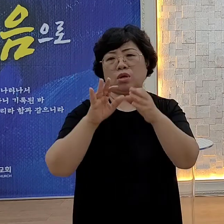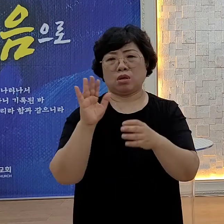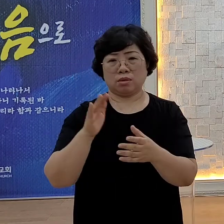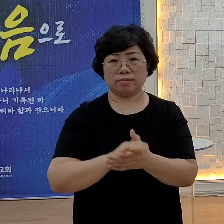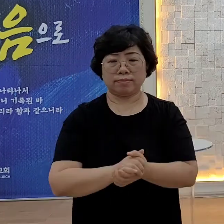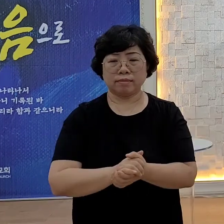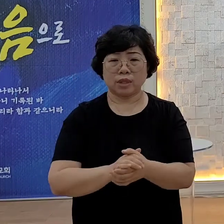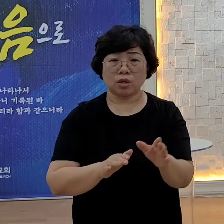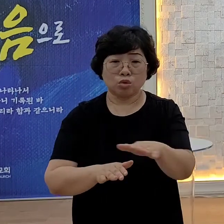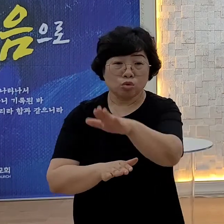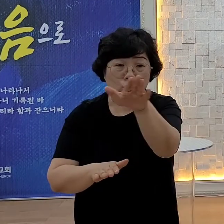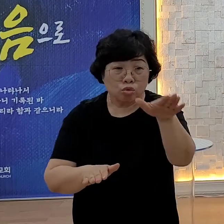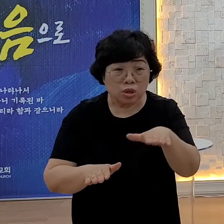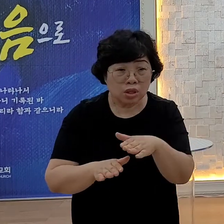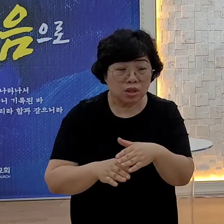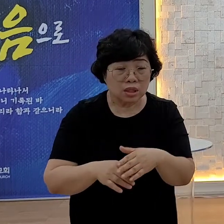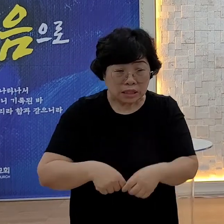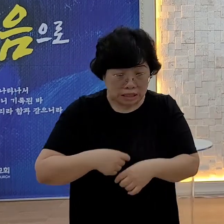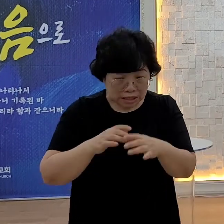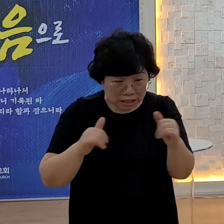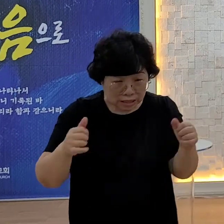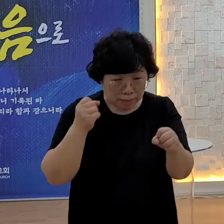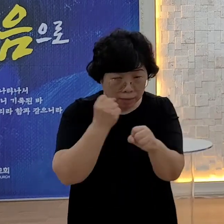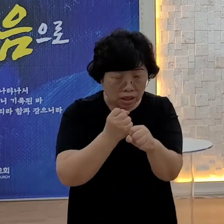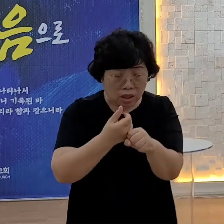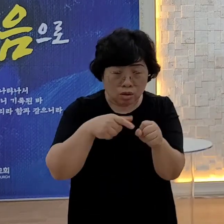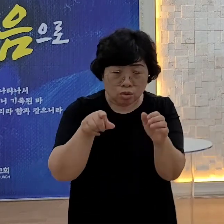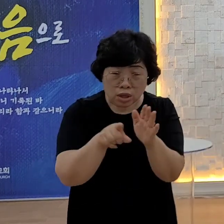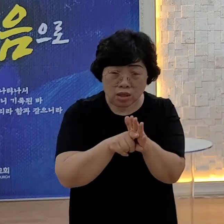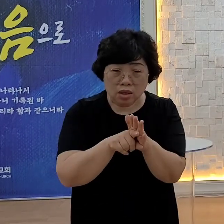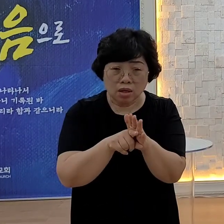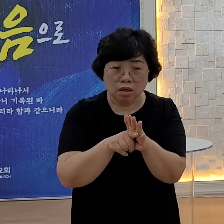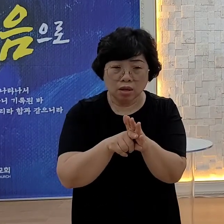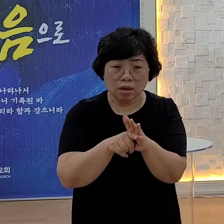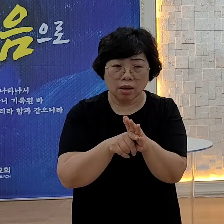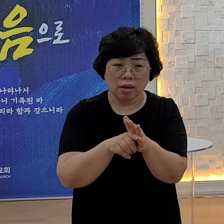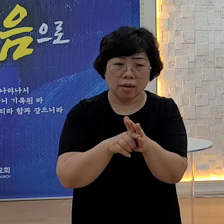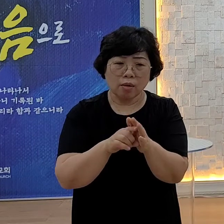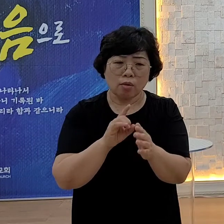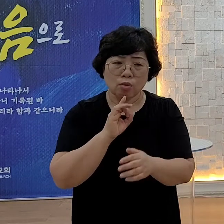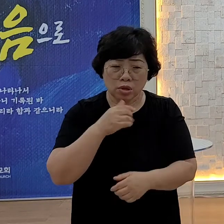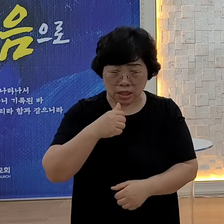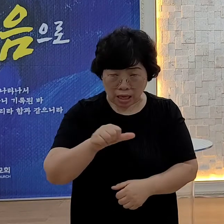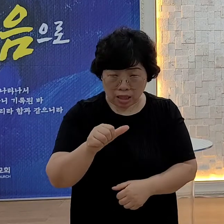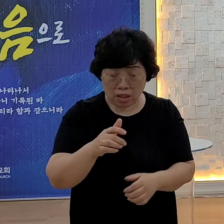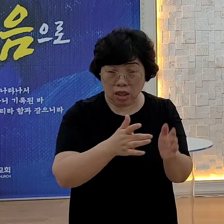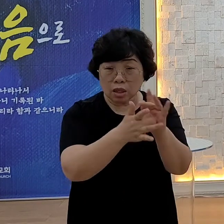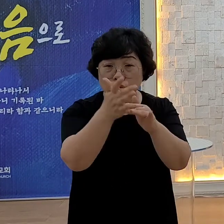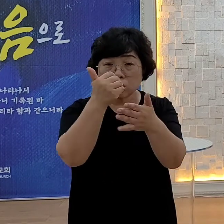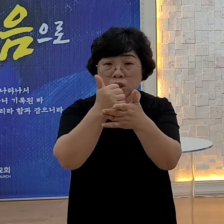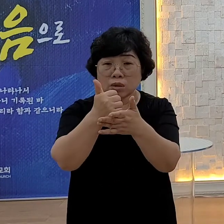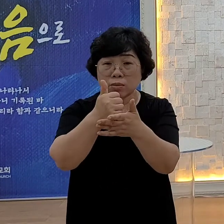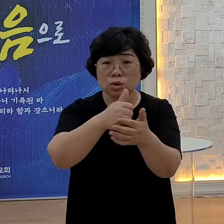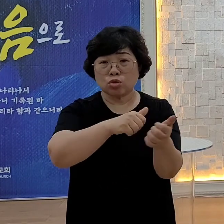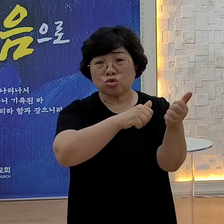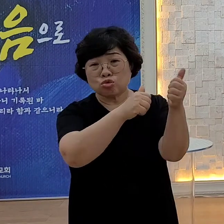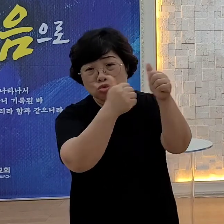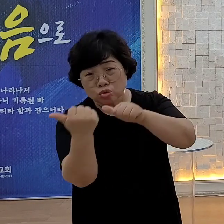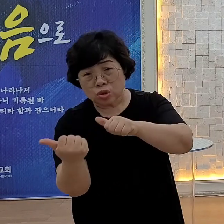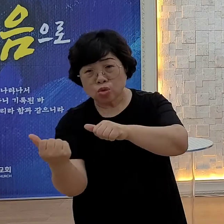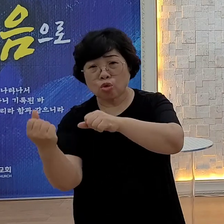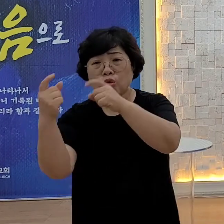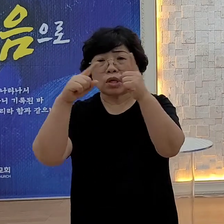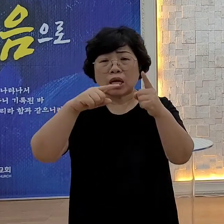우리를 어렵다 하기 위해서 세상에 하나밖에 없는 자기 아들을 내주시고 또 살리시고